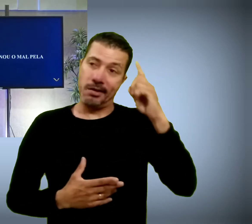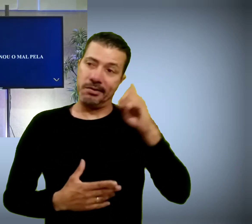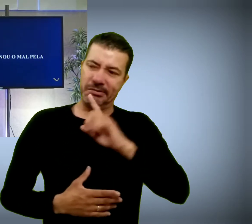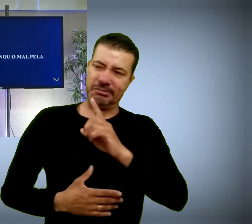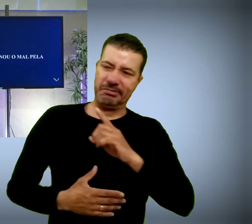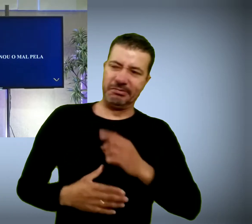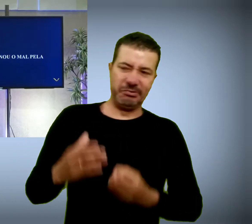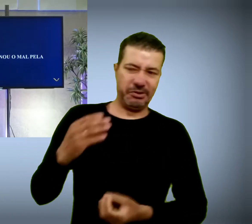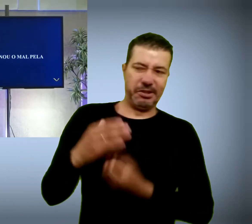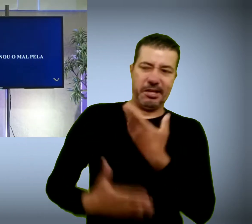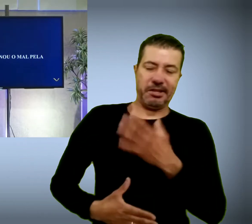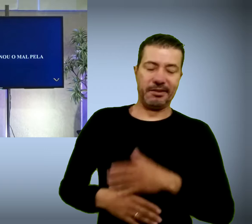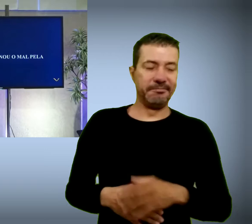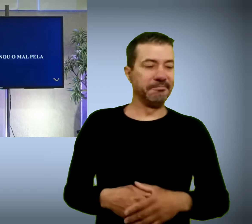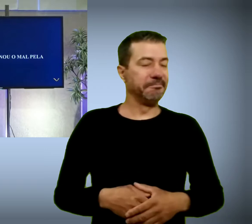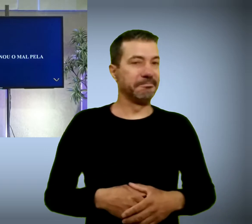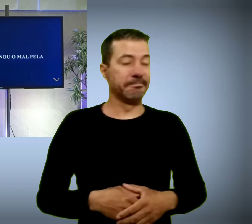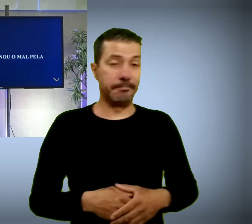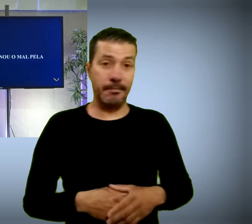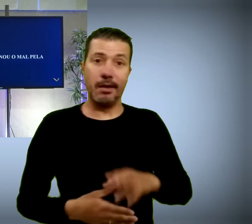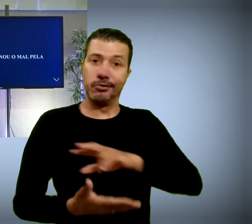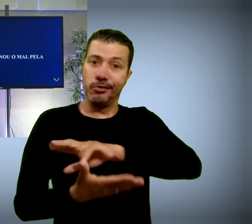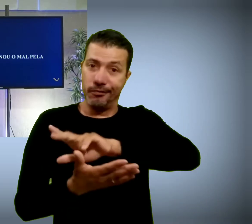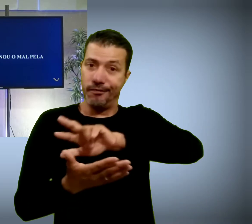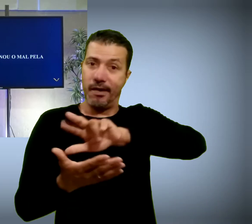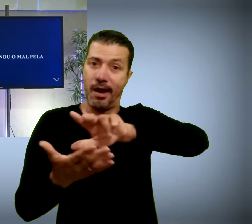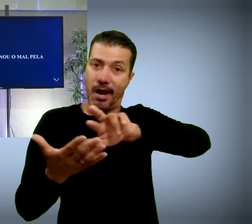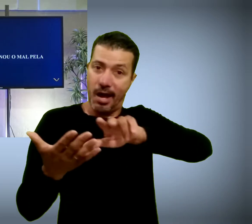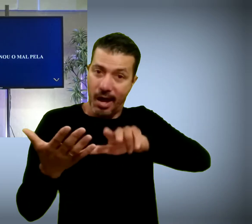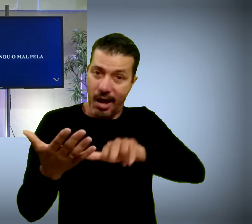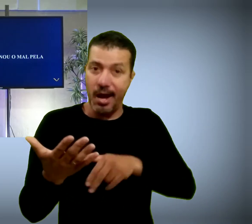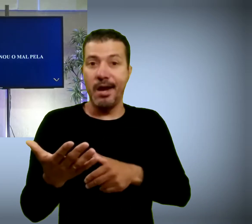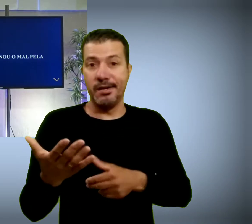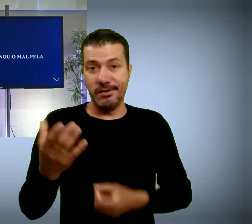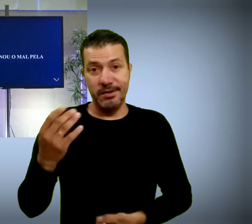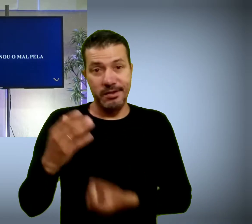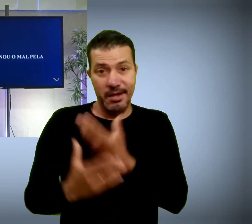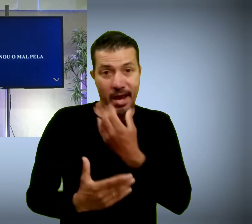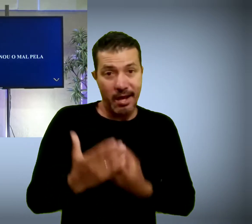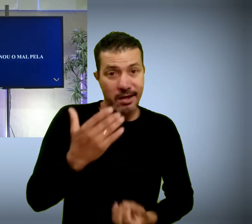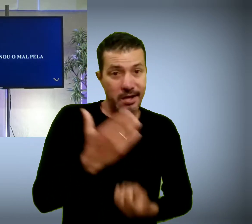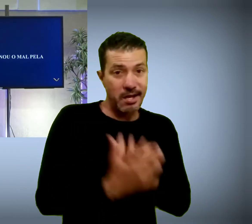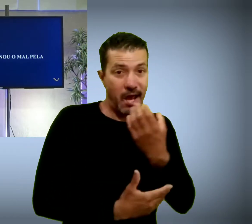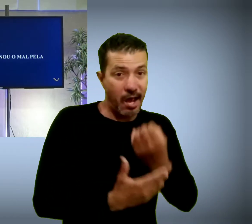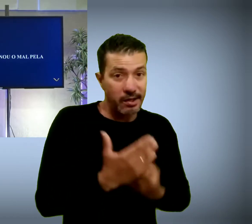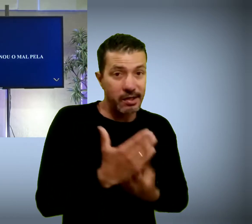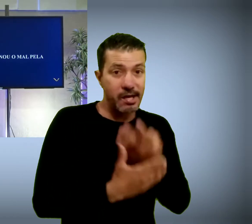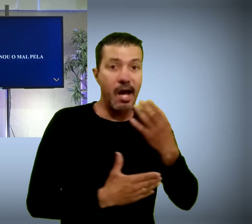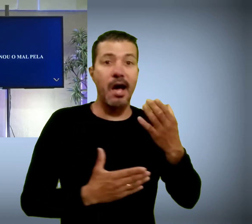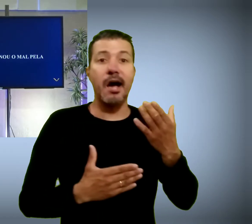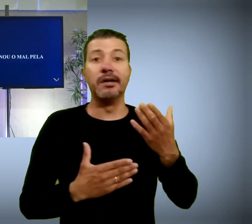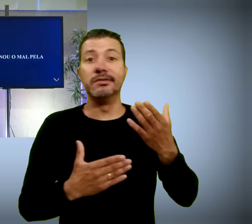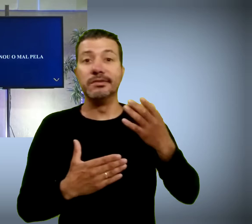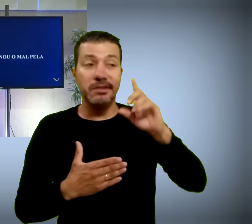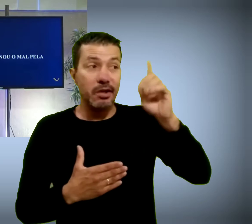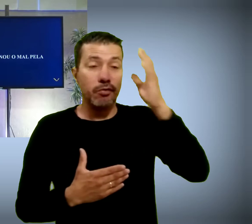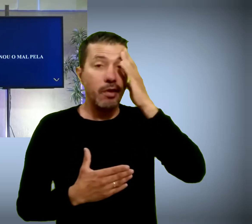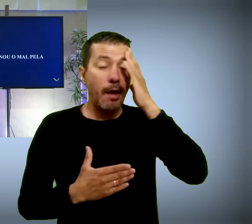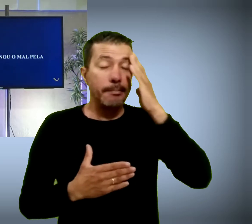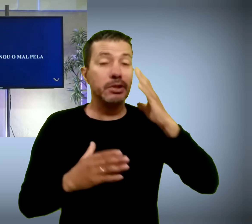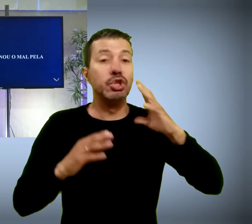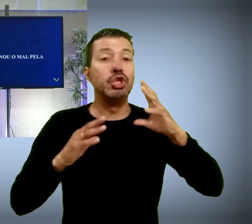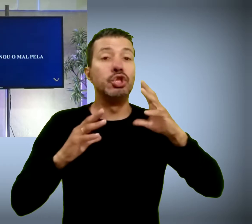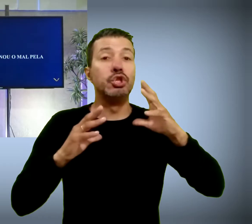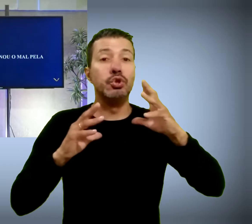esse. E quantos mais Deus deixaria de criar, se ele, que sabe tudo, soubesse quais os